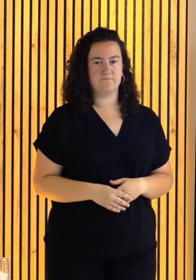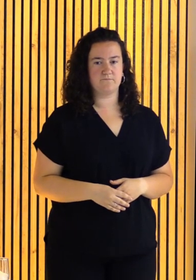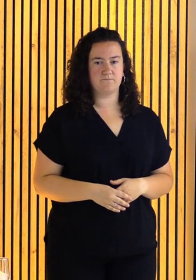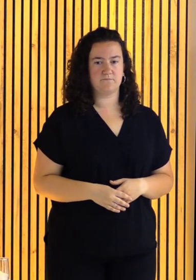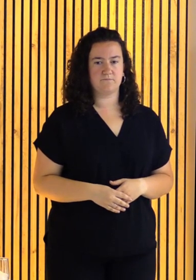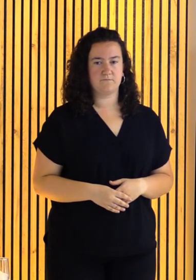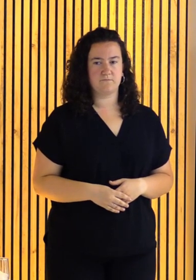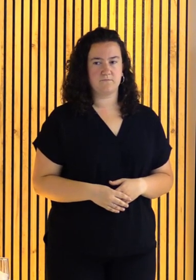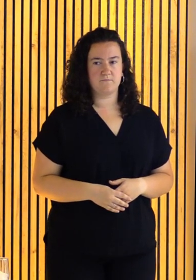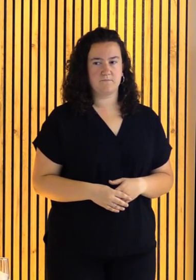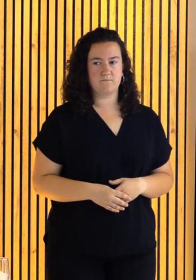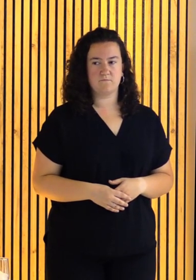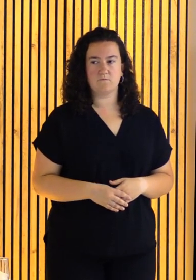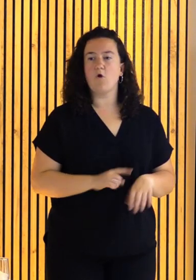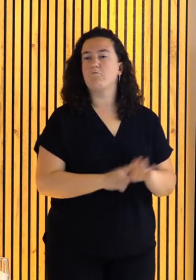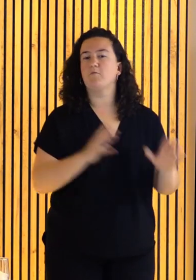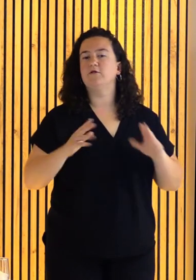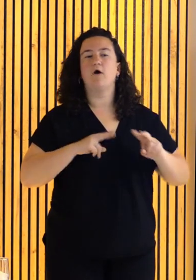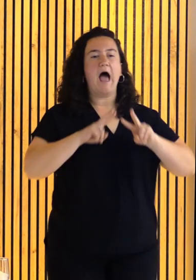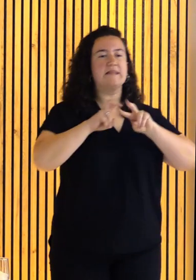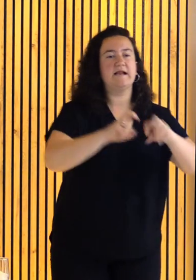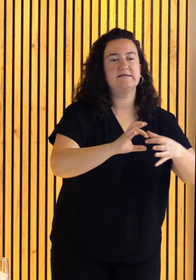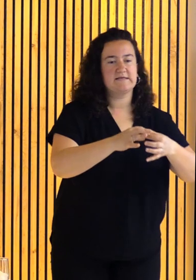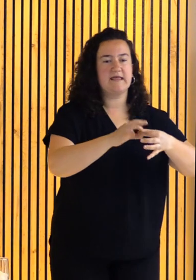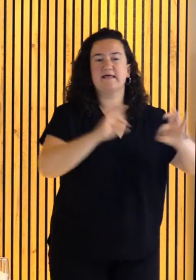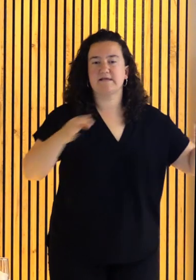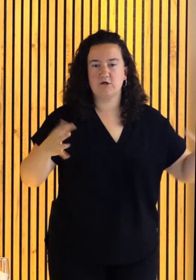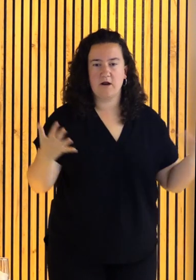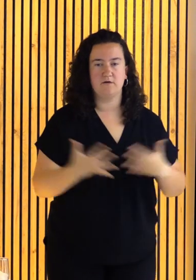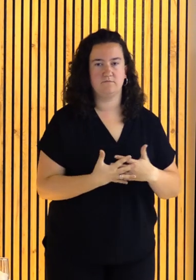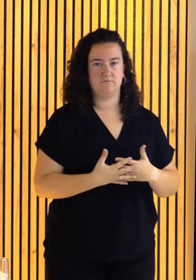Analizi interseksionalak egiten direnean, arraza, klasea,